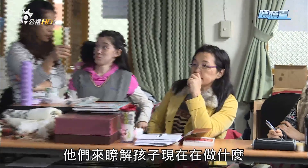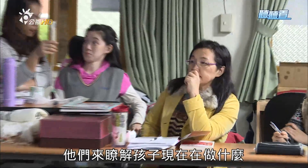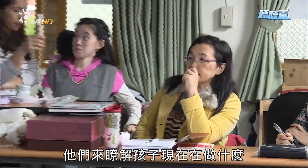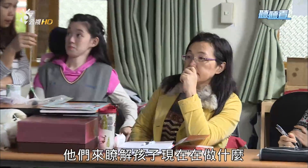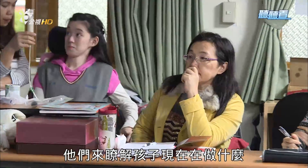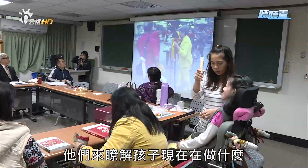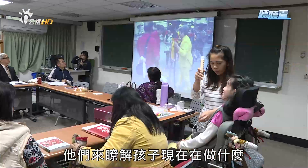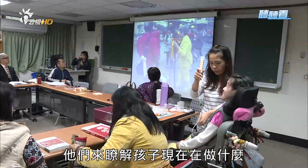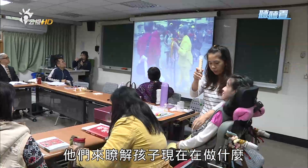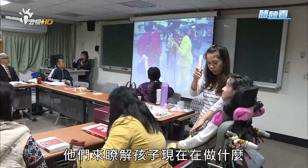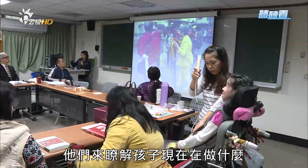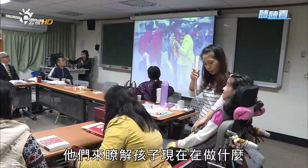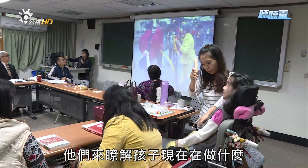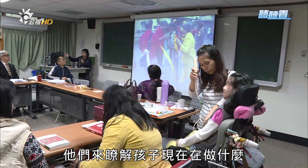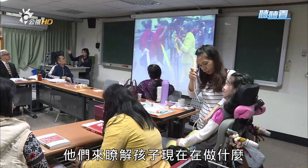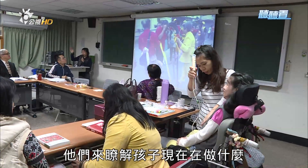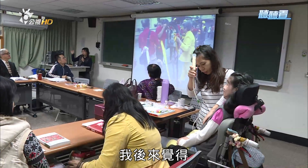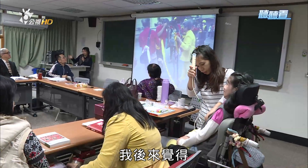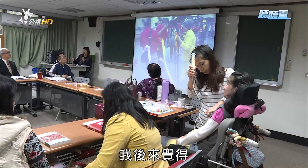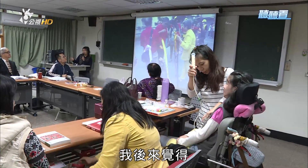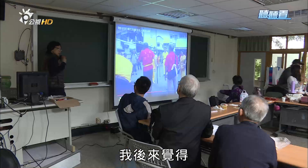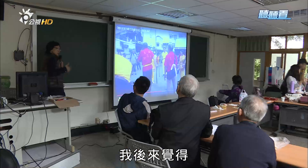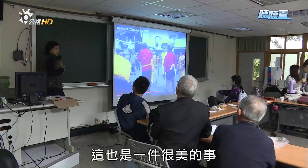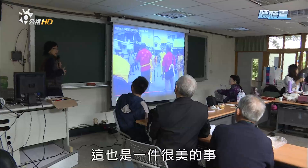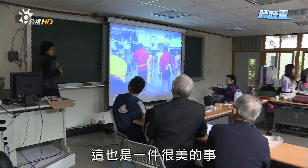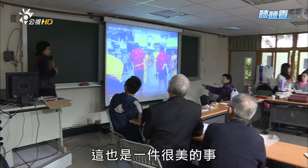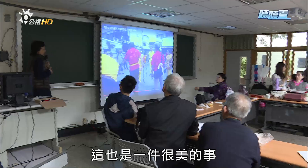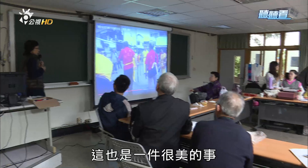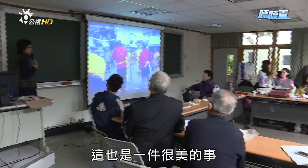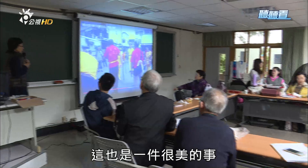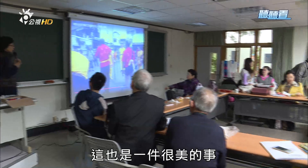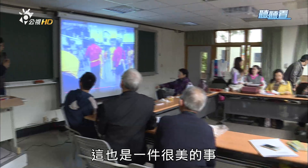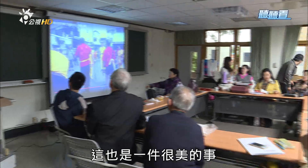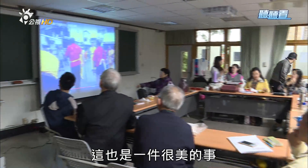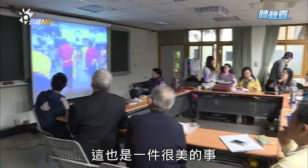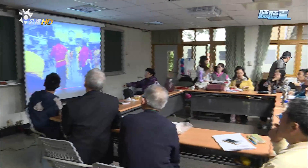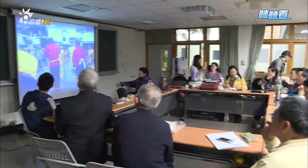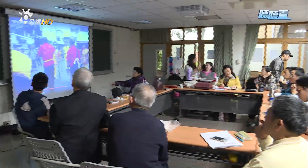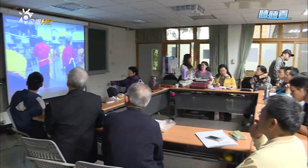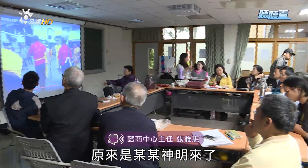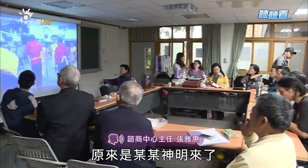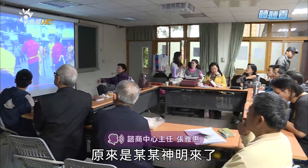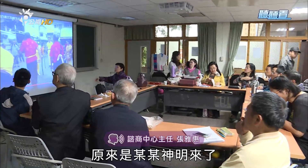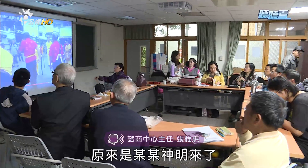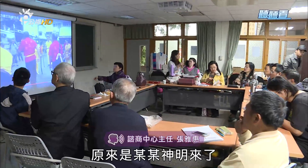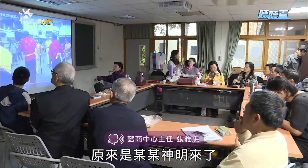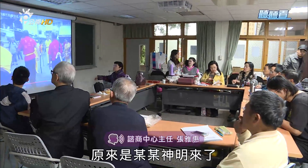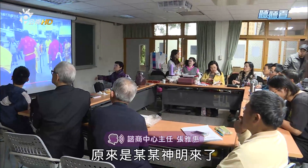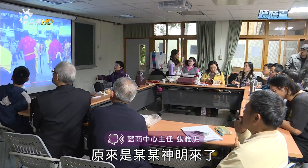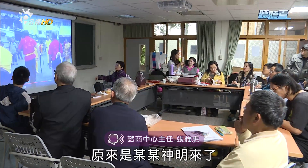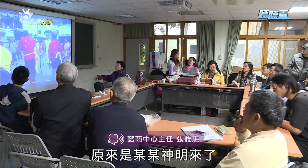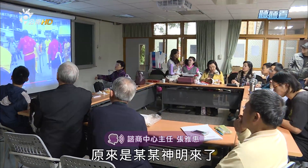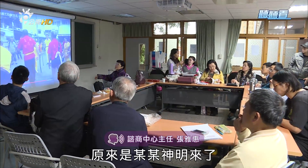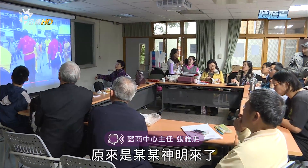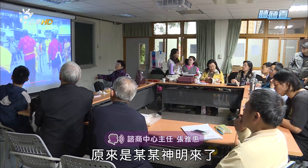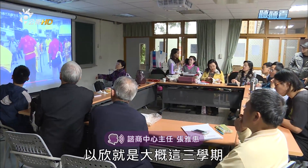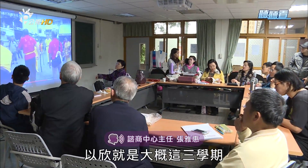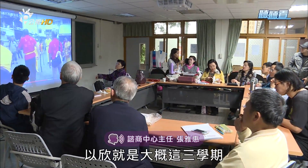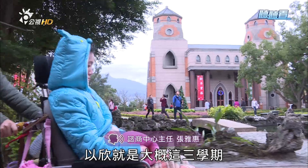解孩子现在在做什么。哎，我后来觉得这也是一件很美的事。 哦，原来是某某新年来啊。 以心就是大